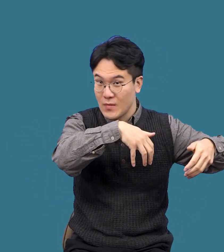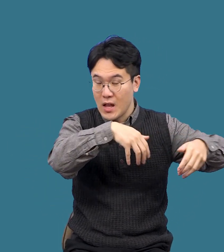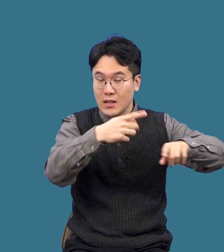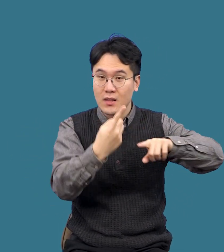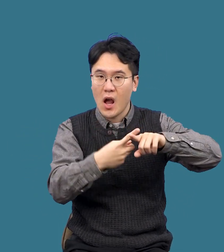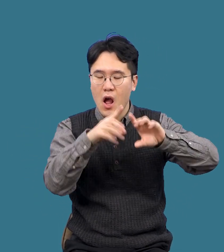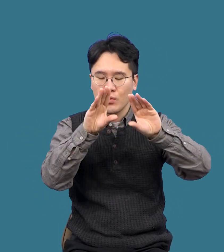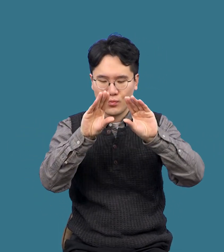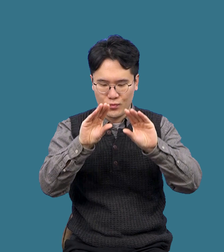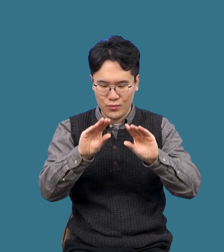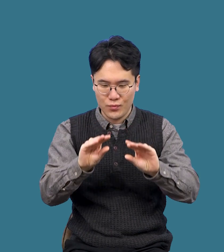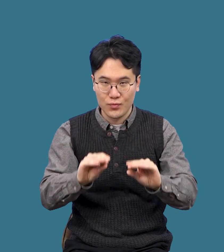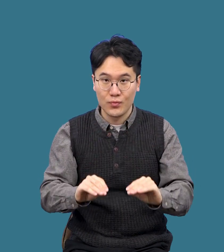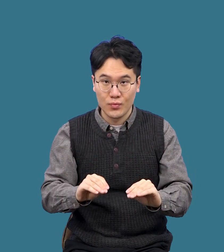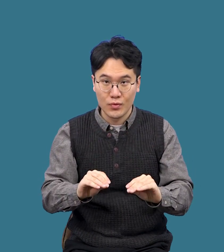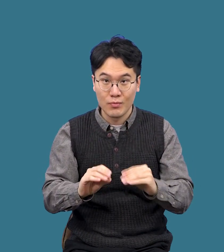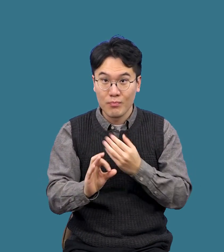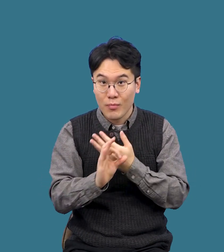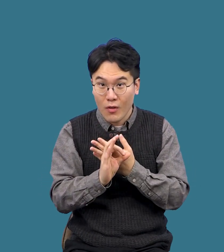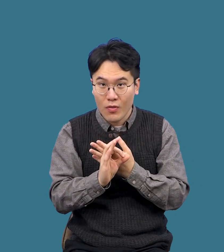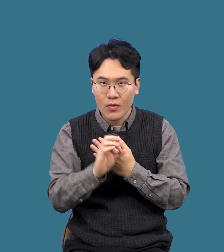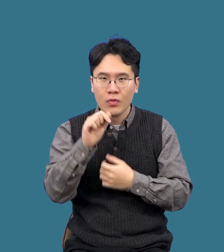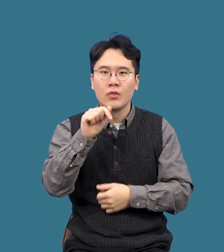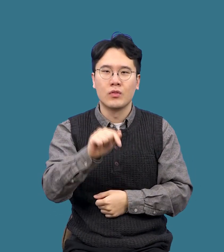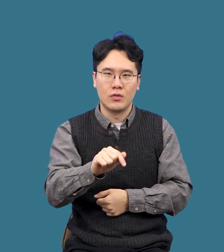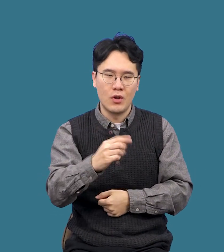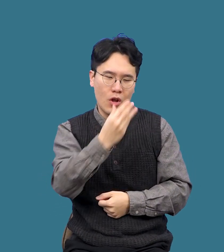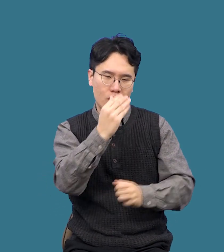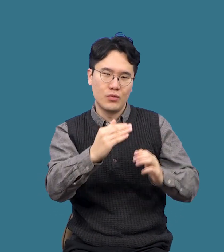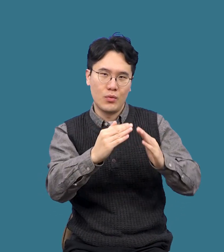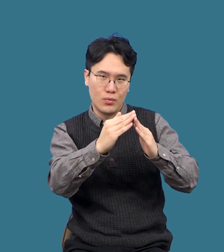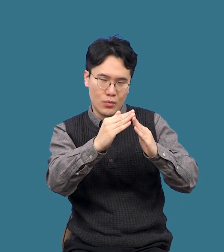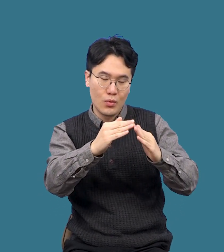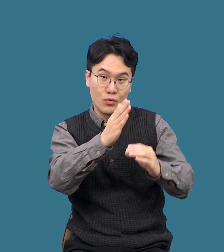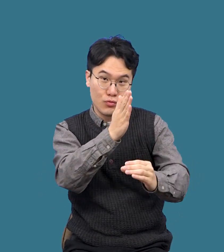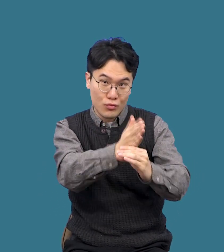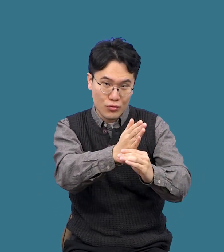해서 텐트를 치는 것입니다. 동서남북 사방으로